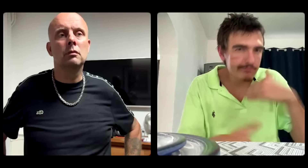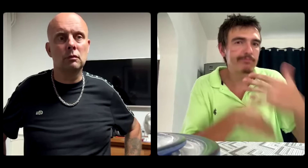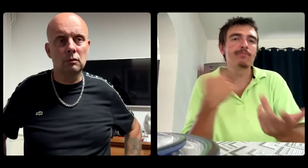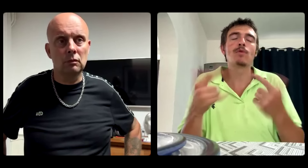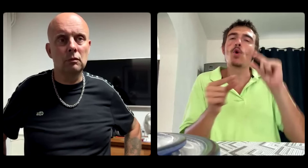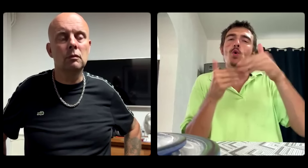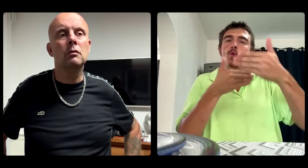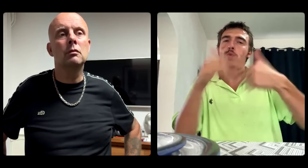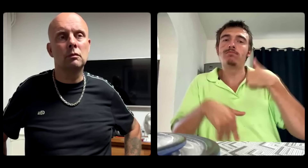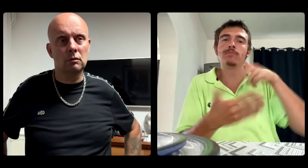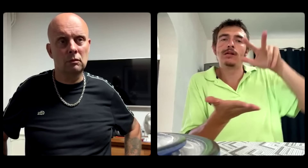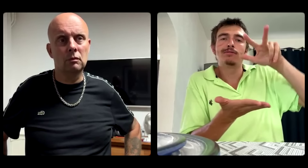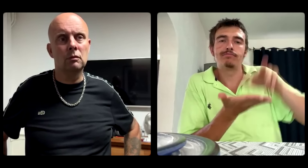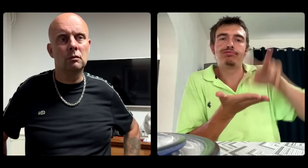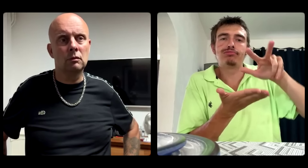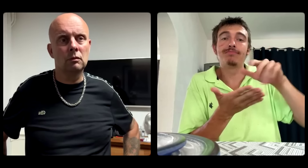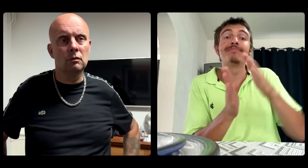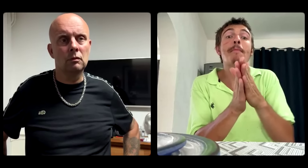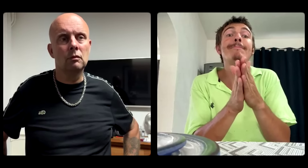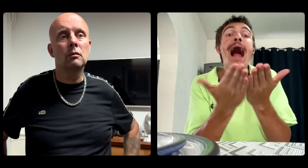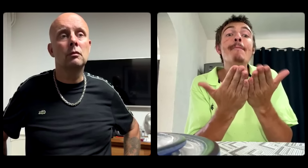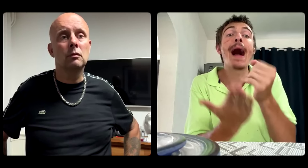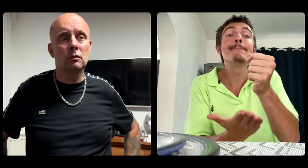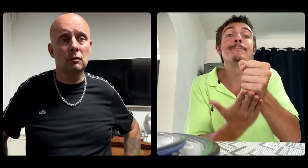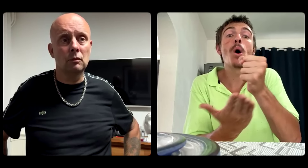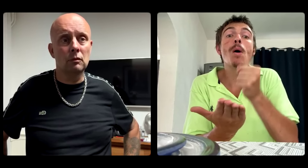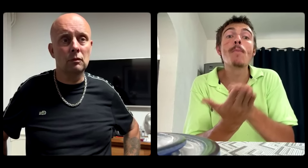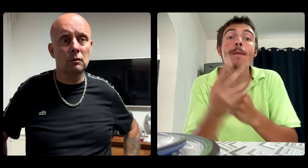Zes maanden.